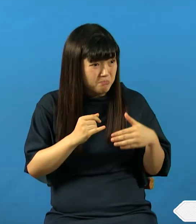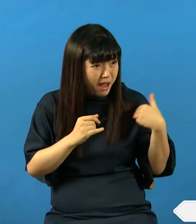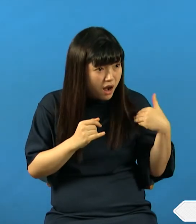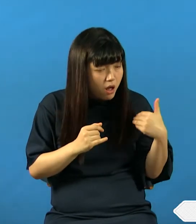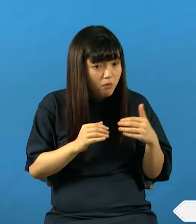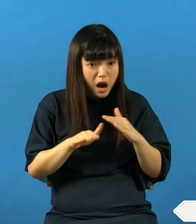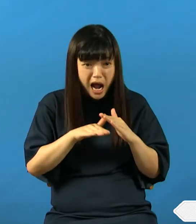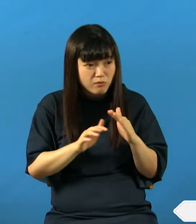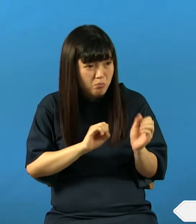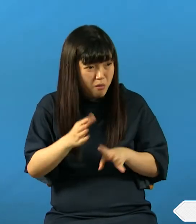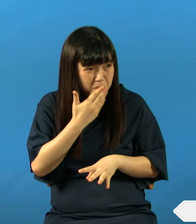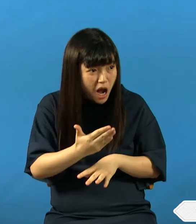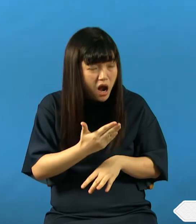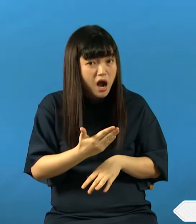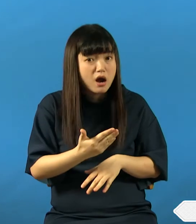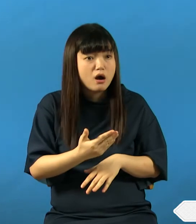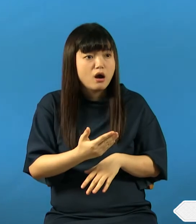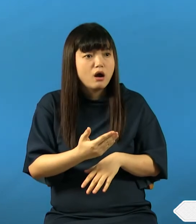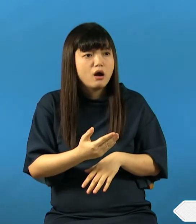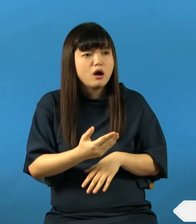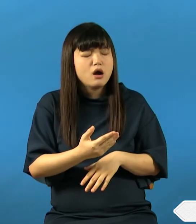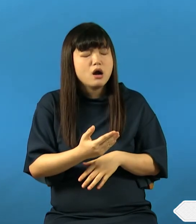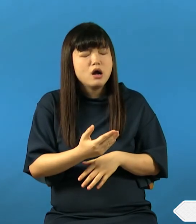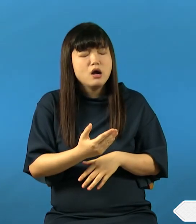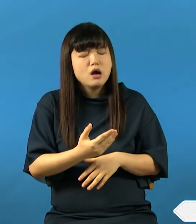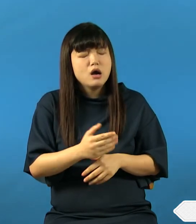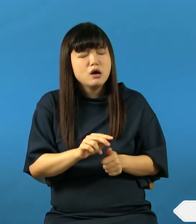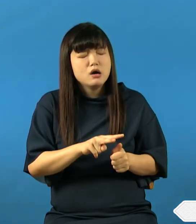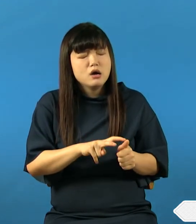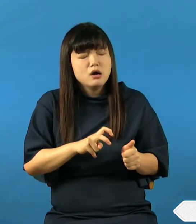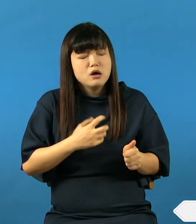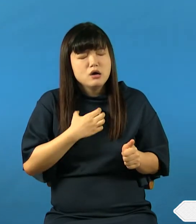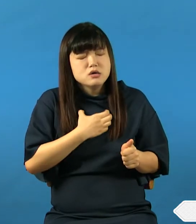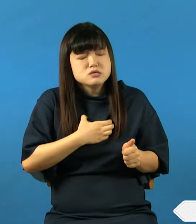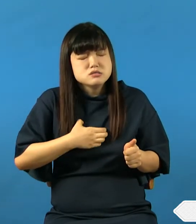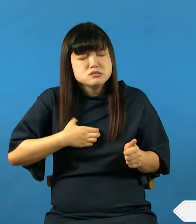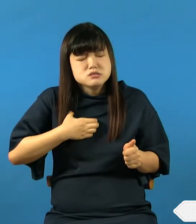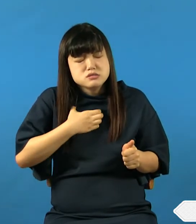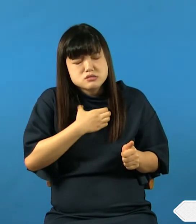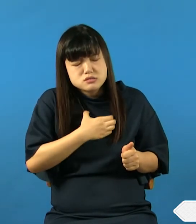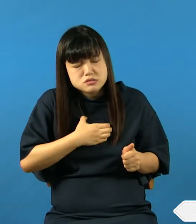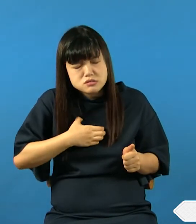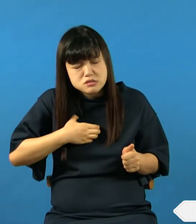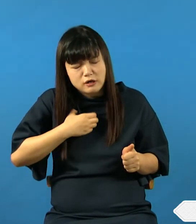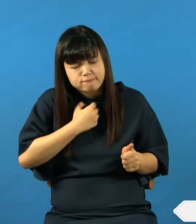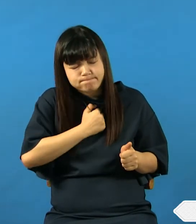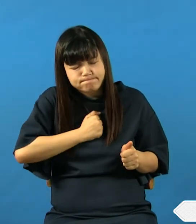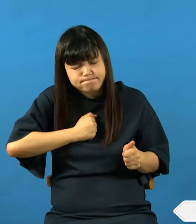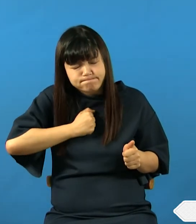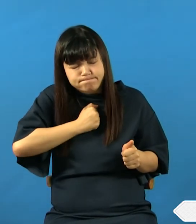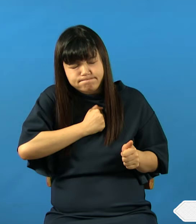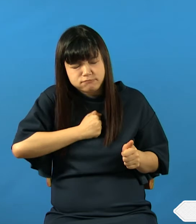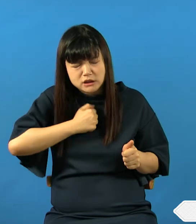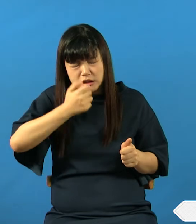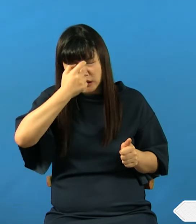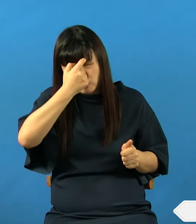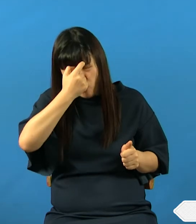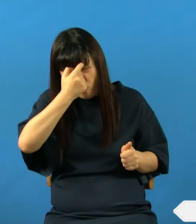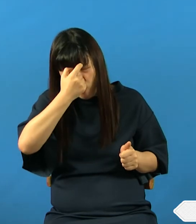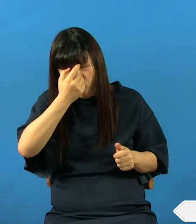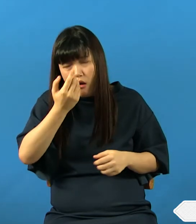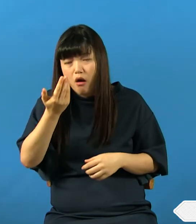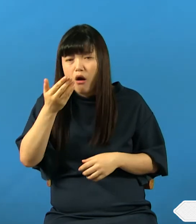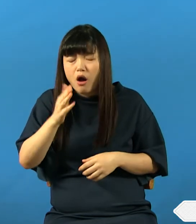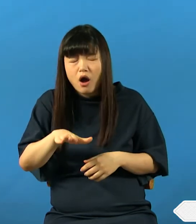이렇게 헌신짝처럼 버릴 수가 있는지, 저것도 인간인지 미움이 부글부글 끓어서 견딜 수가 없습니다.